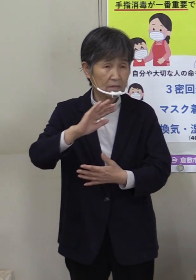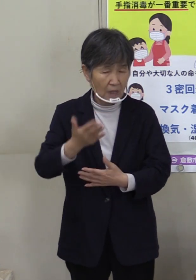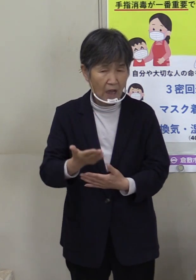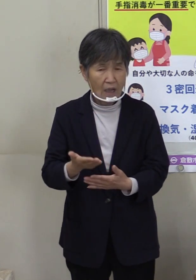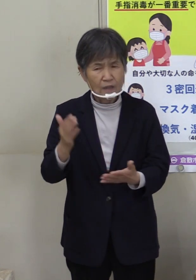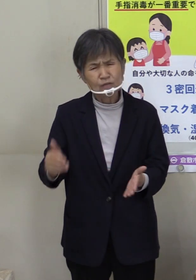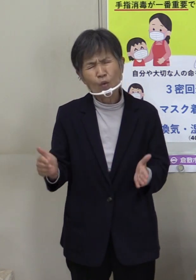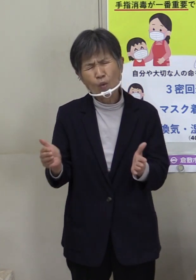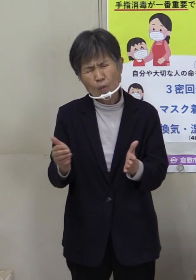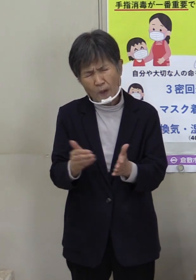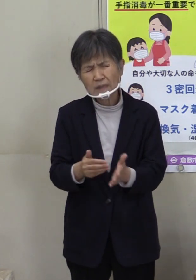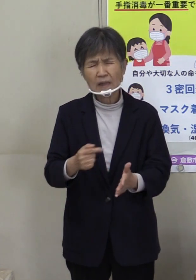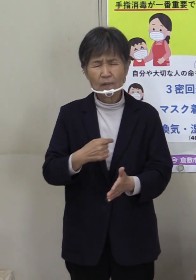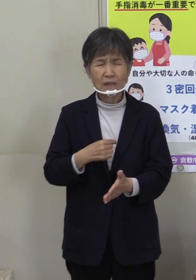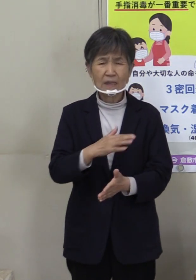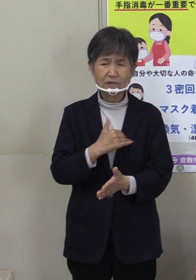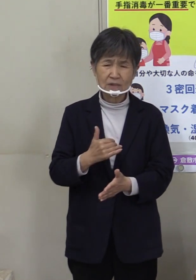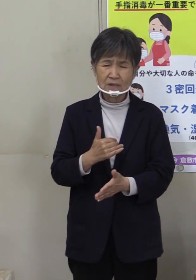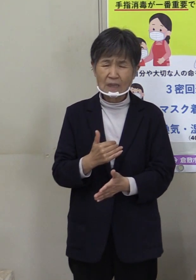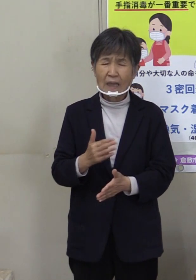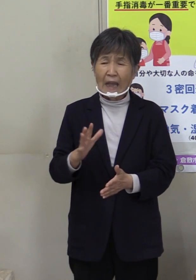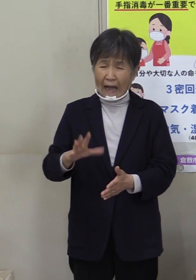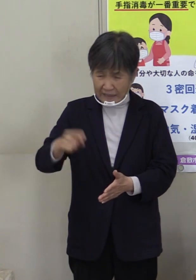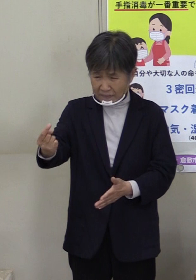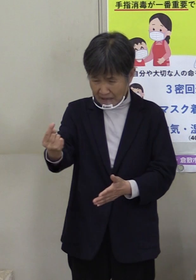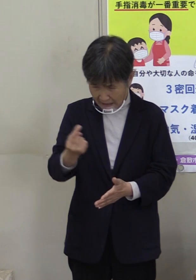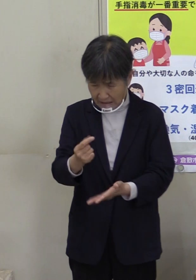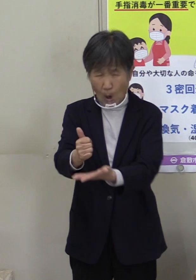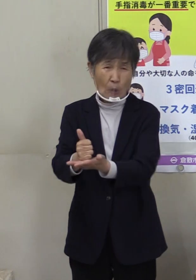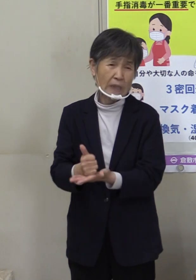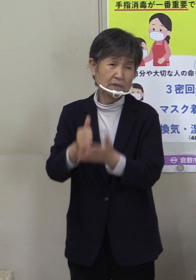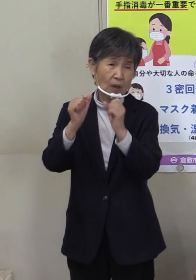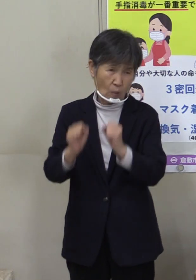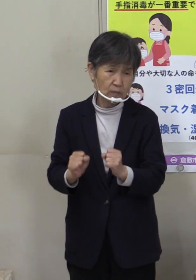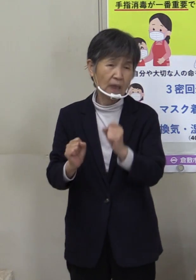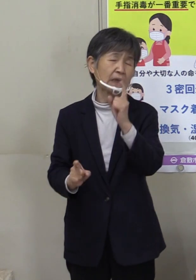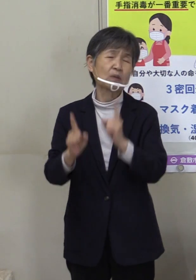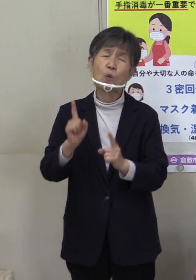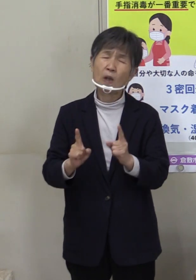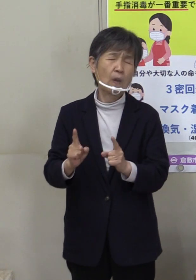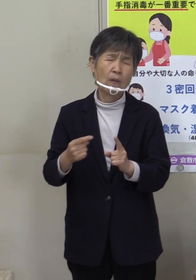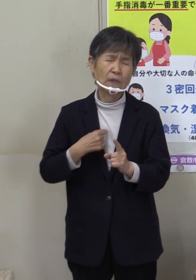っとそこまで、だけども、一元さんがいたのかどうかというところまでは、ちょっと。